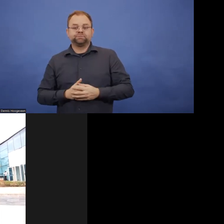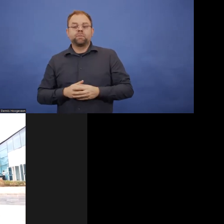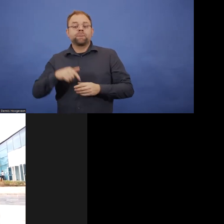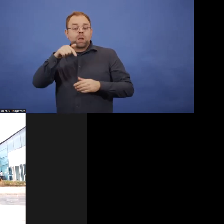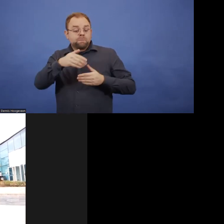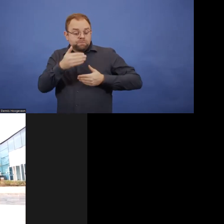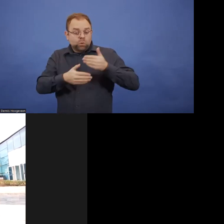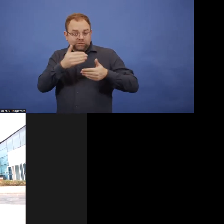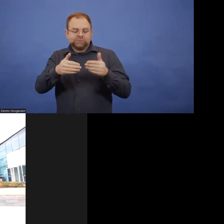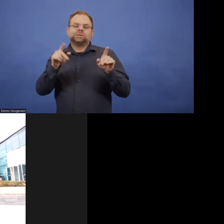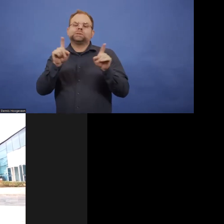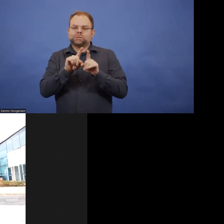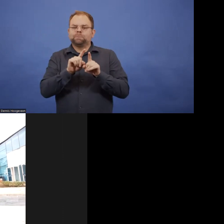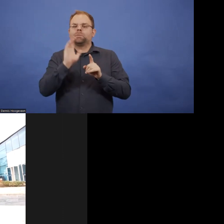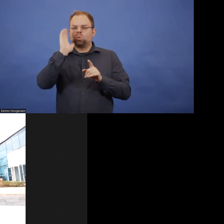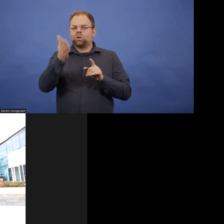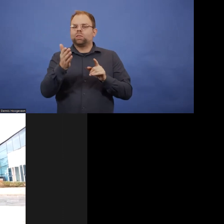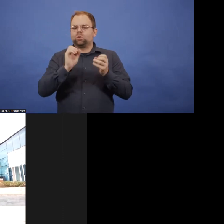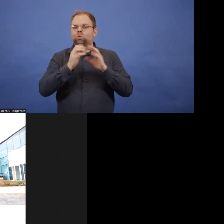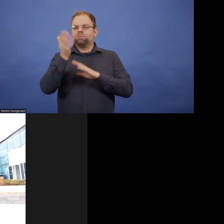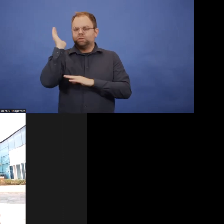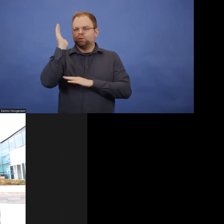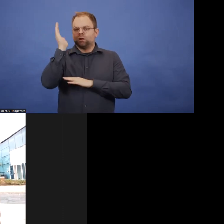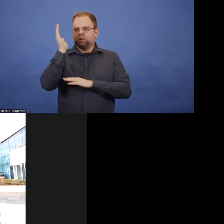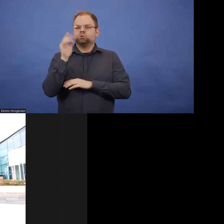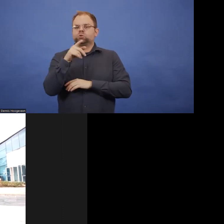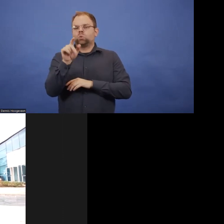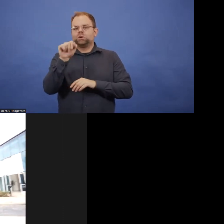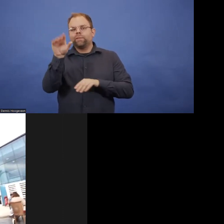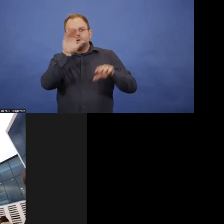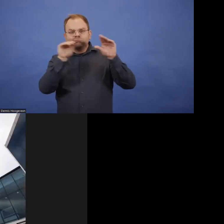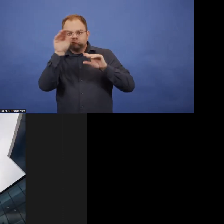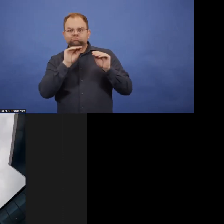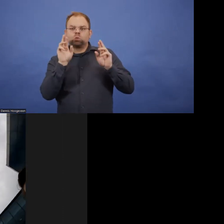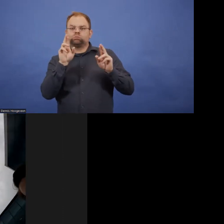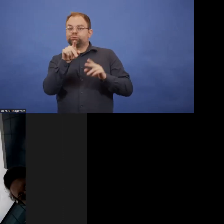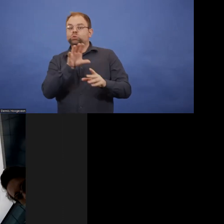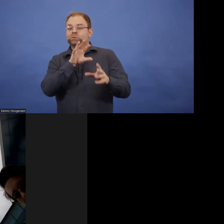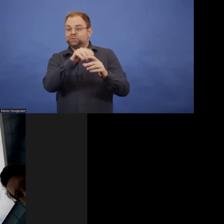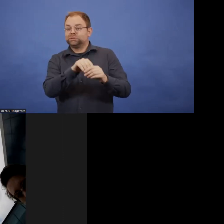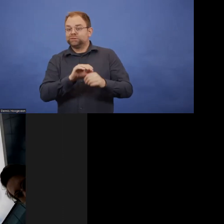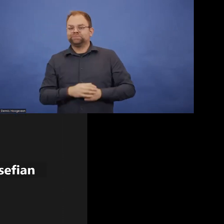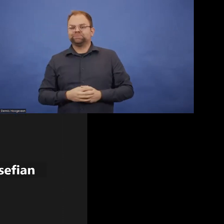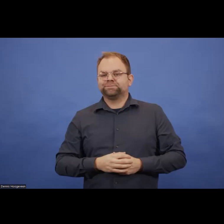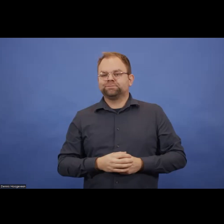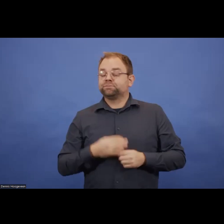y de lo que os vamos a informar. Espero que esto haya sido útil, pero si necesitan